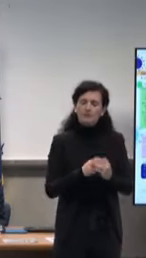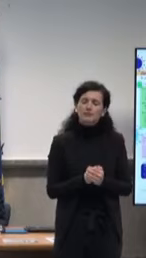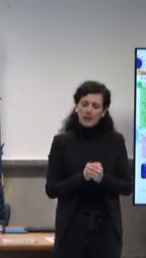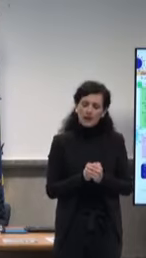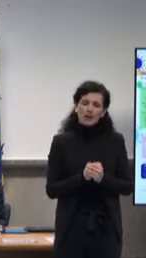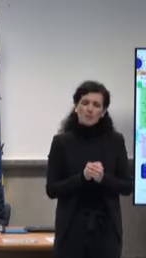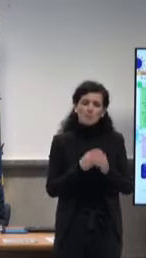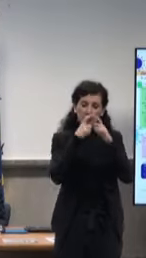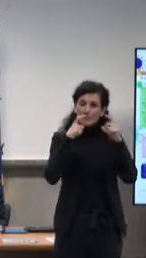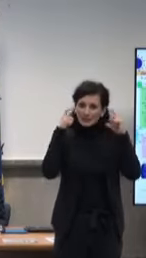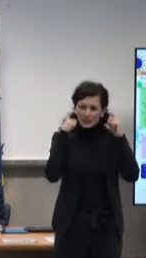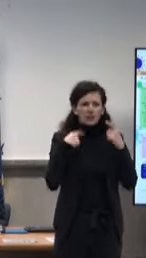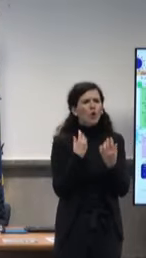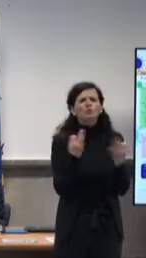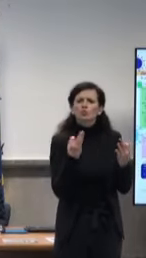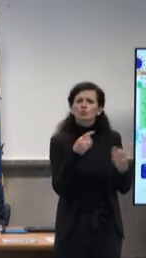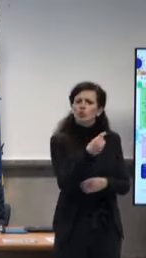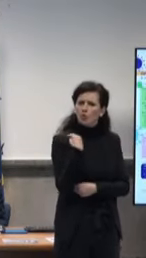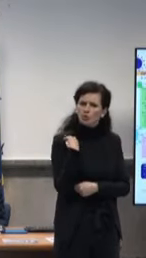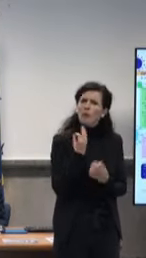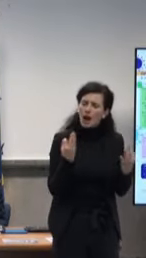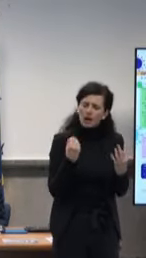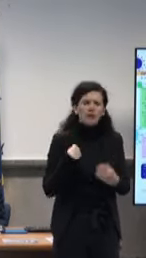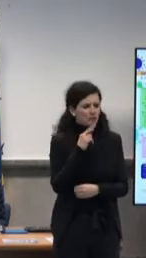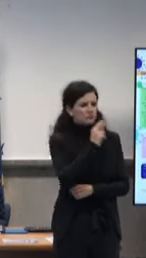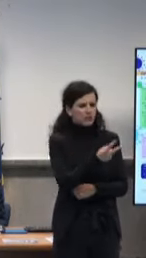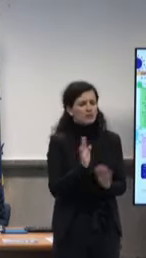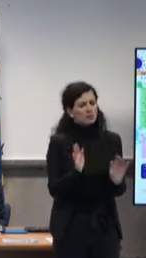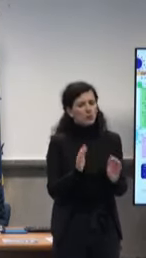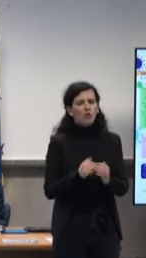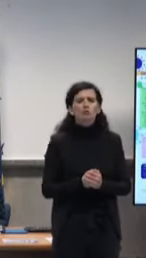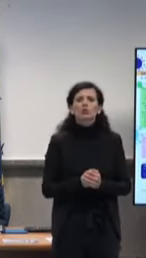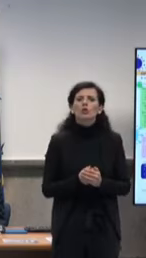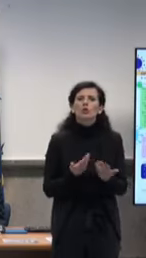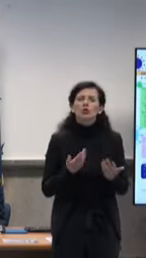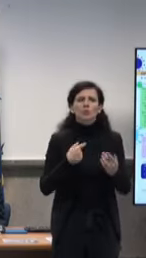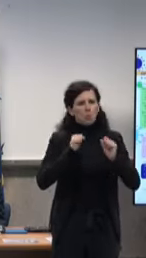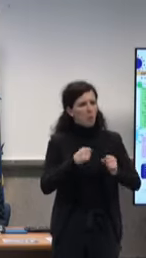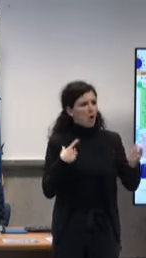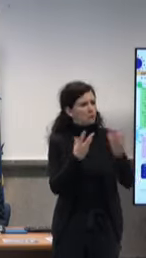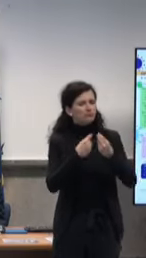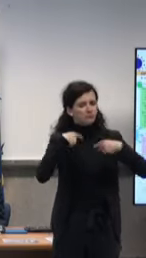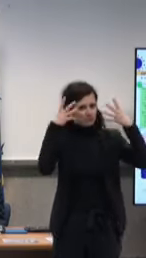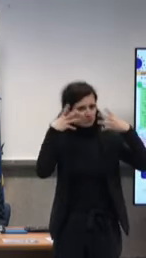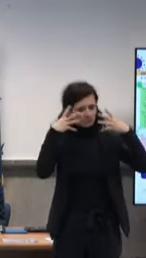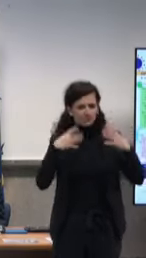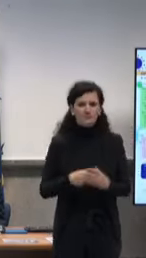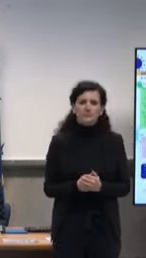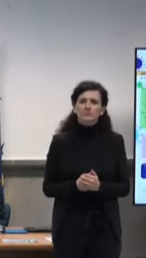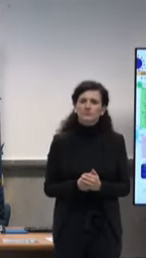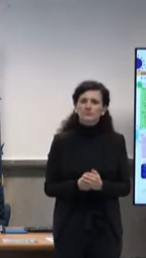pare anche la ringrazio della domanda perché mi consente di fare alcuni ragionamenti al primo